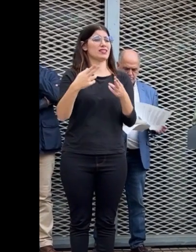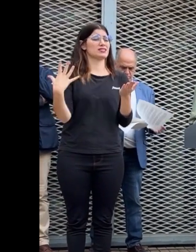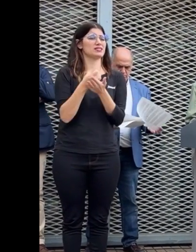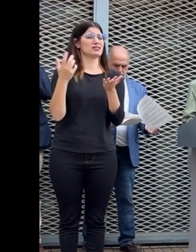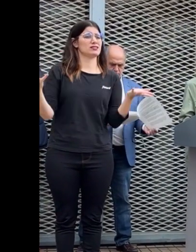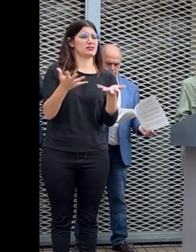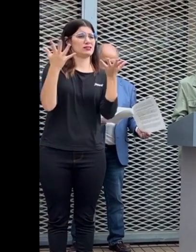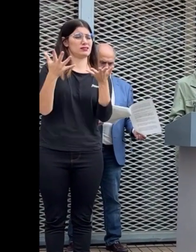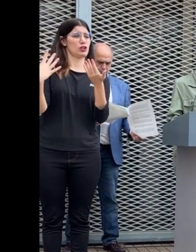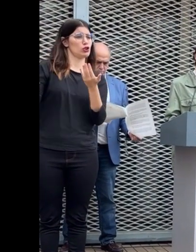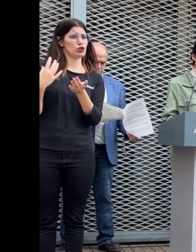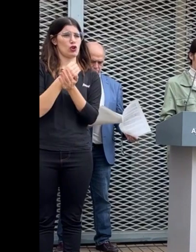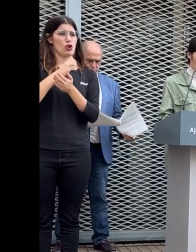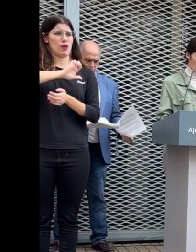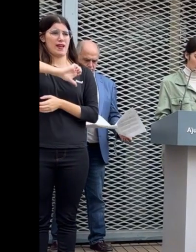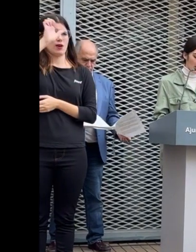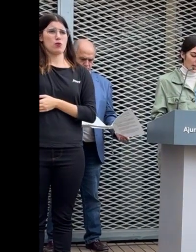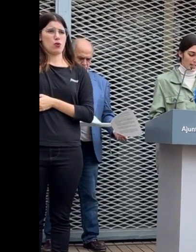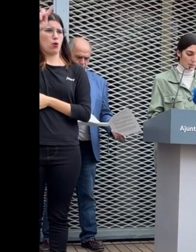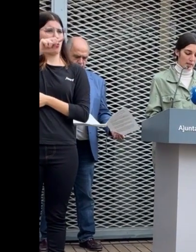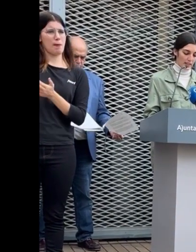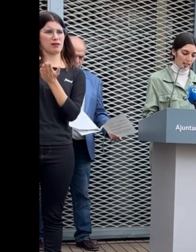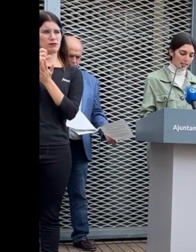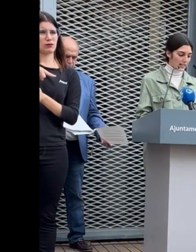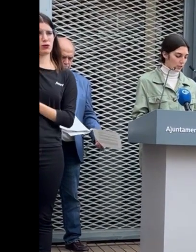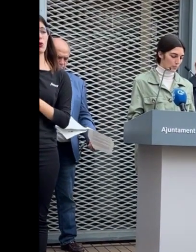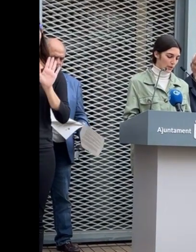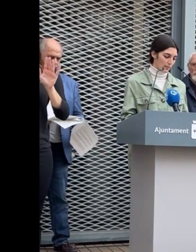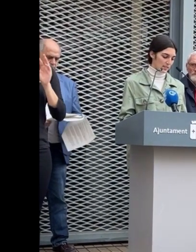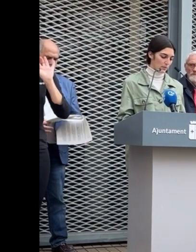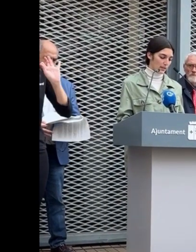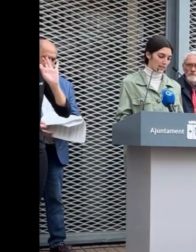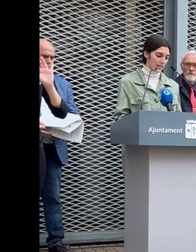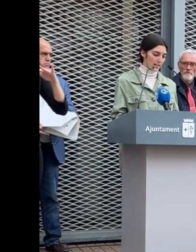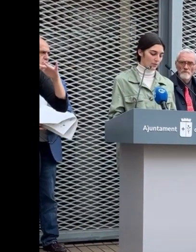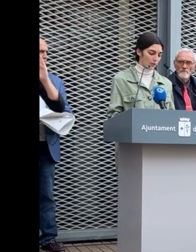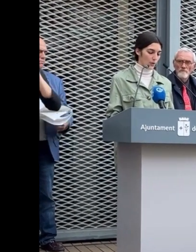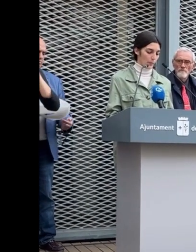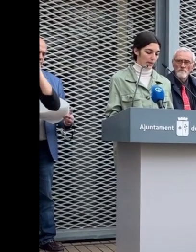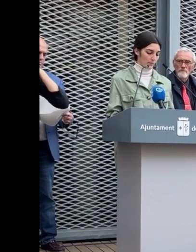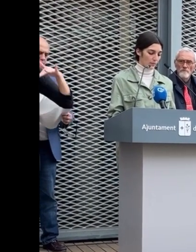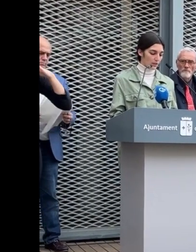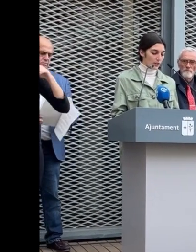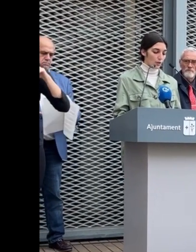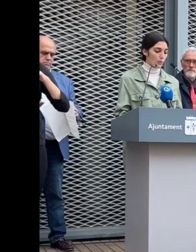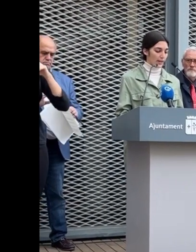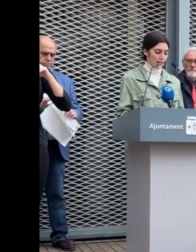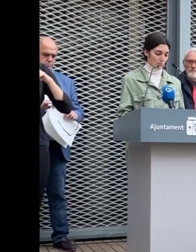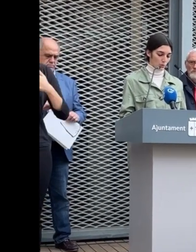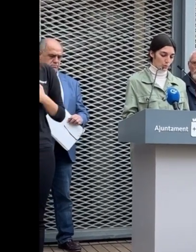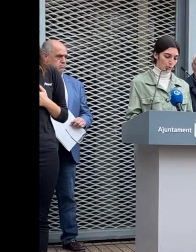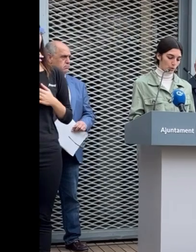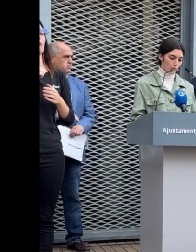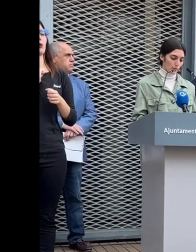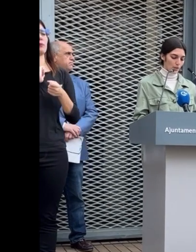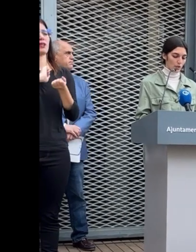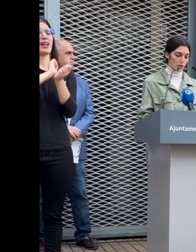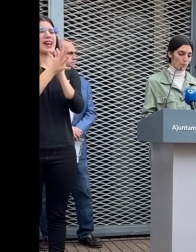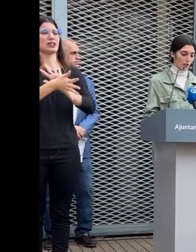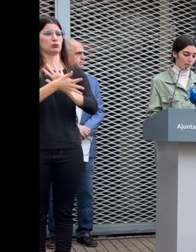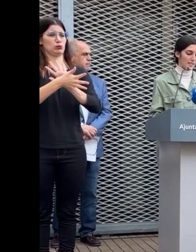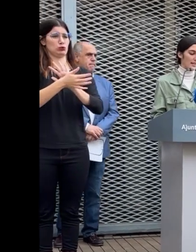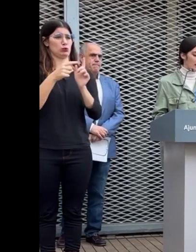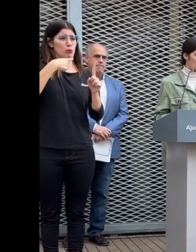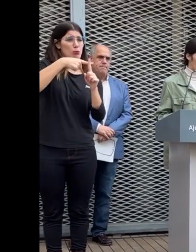las instancias de la Unión Europea, en especial en los programas de movilidad de la Unión Europea, como el Erasmus Plus y